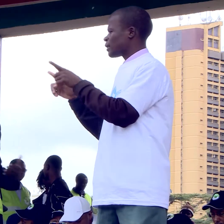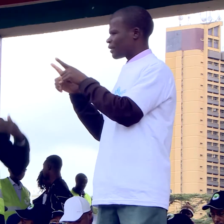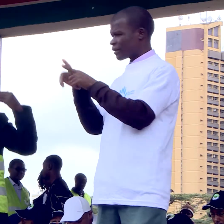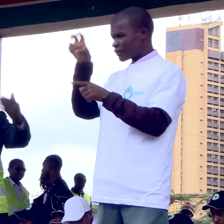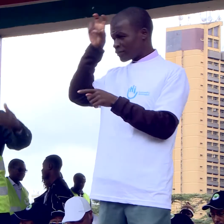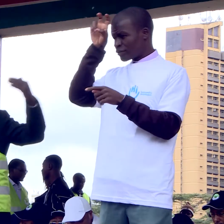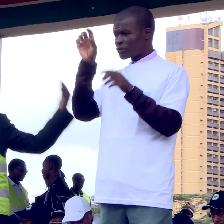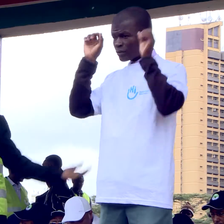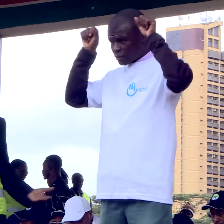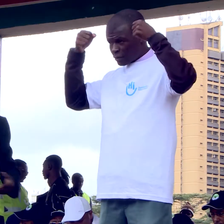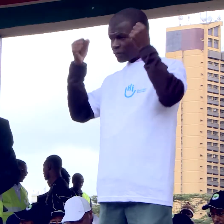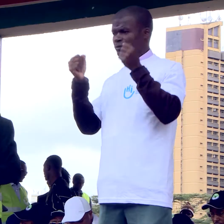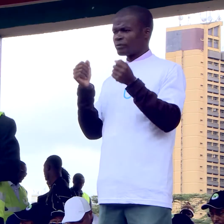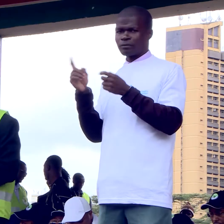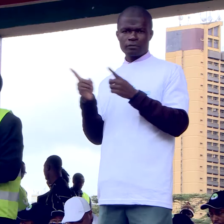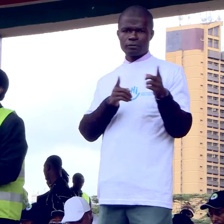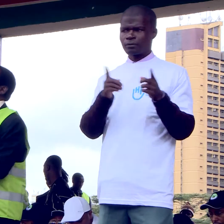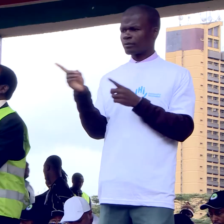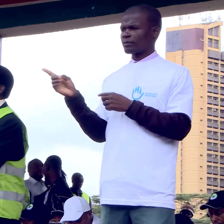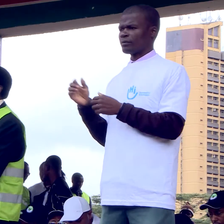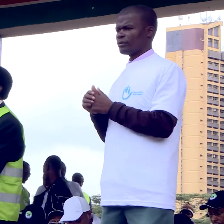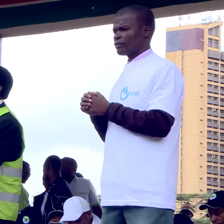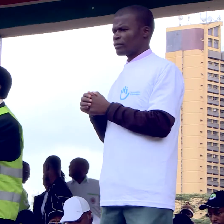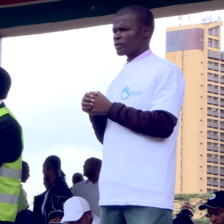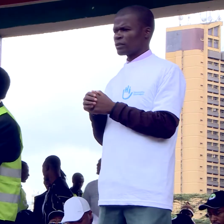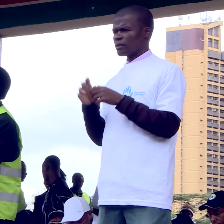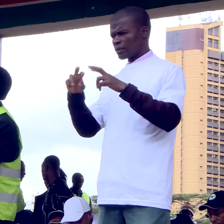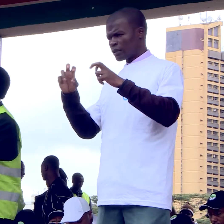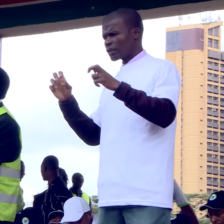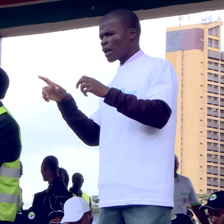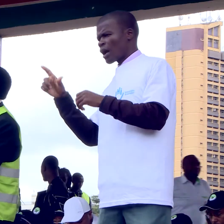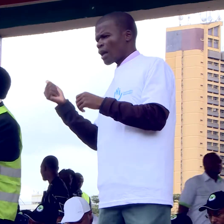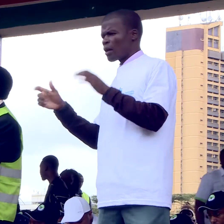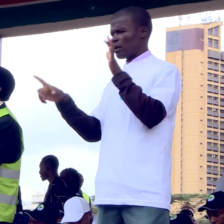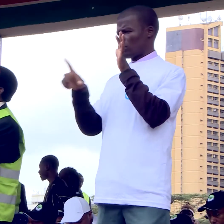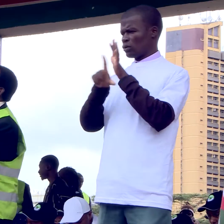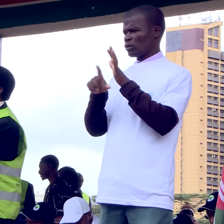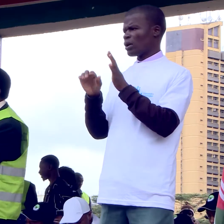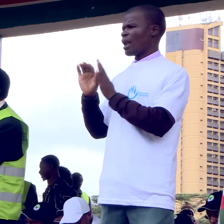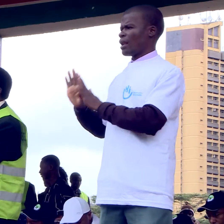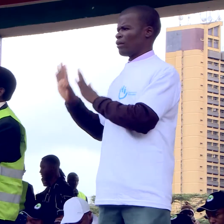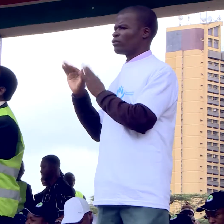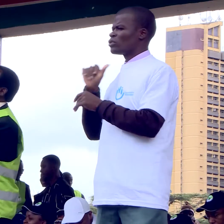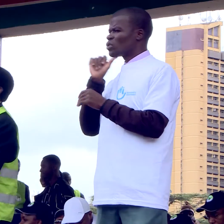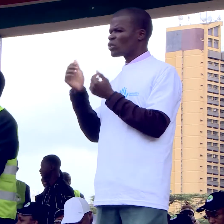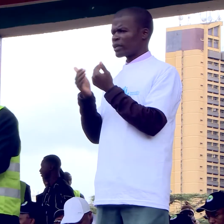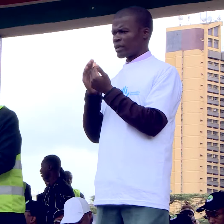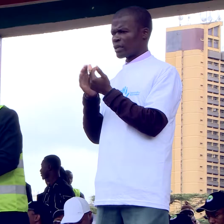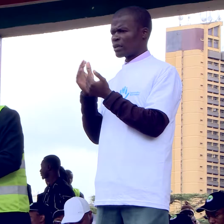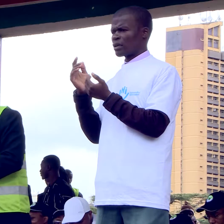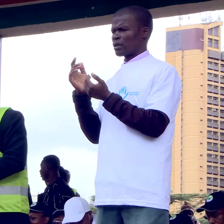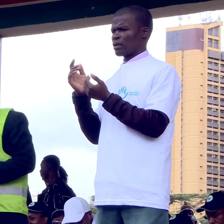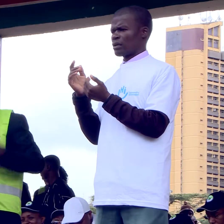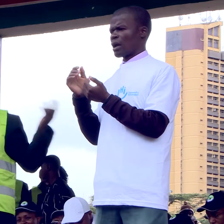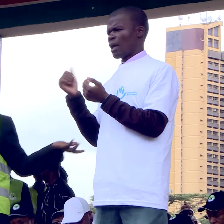kondoo kuelekea huko na huko, kuwa sheria zingine tulikuwa zimewekwa ambao haikuwa imejali maslahi ya wakati